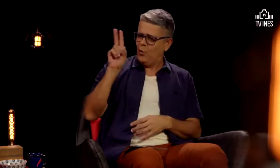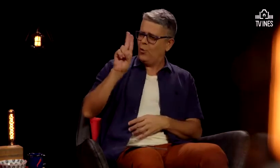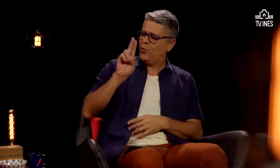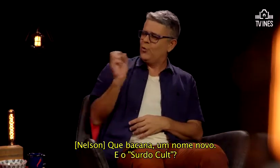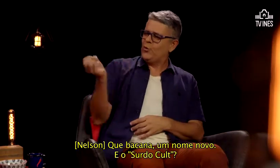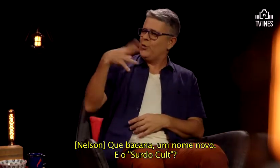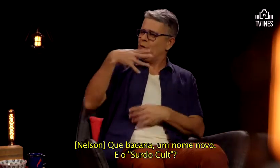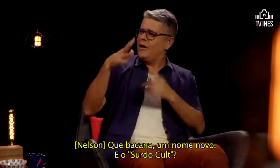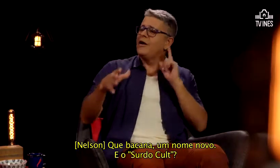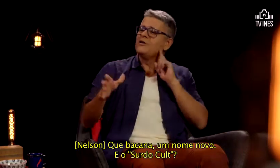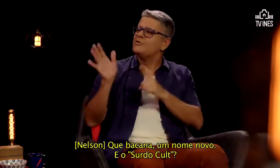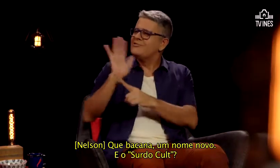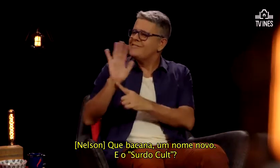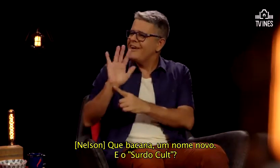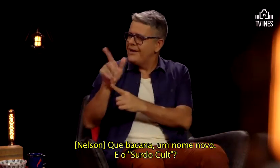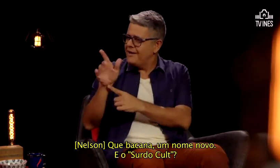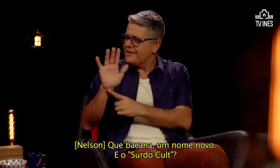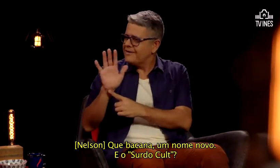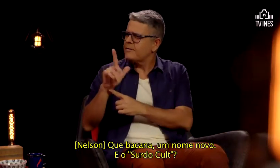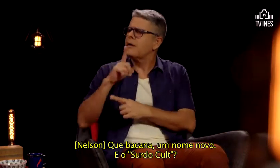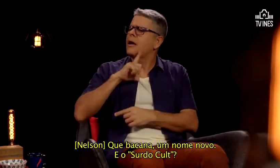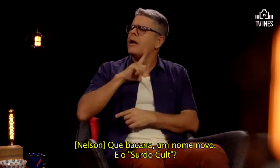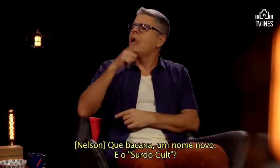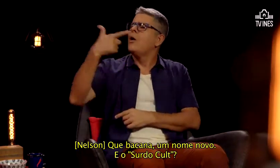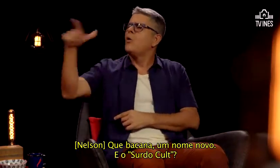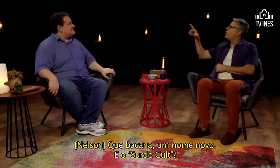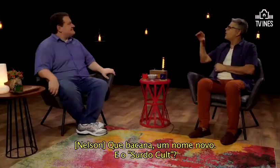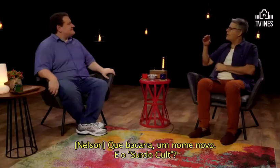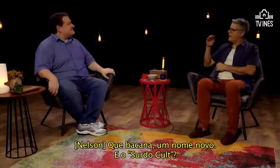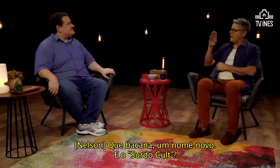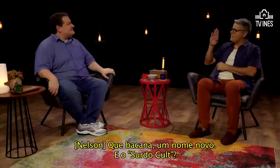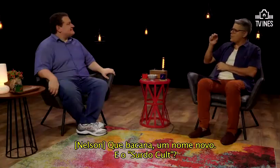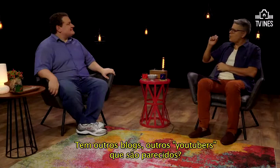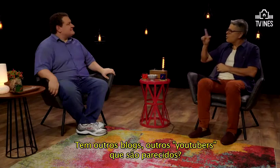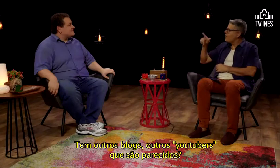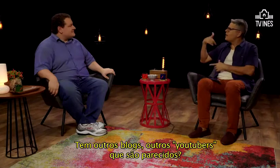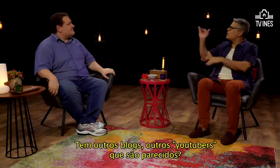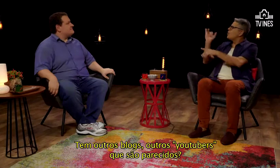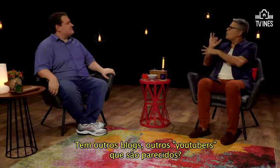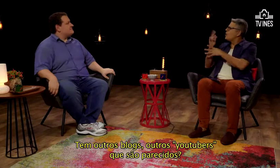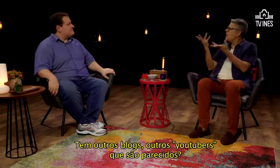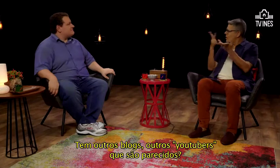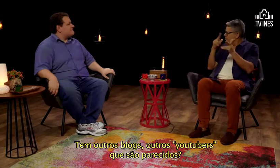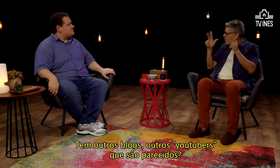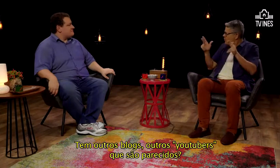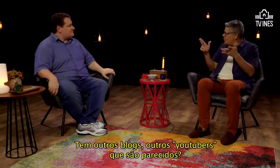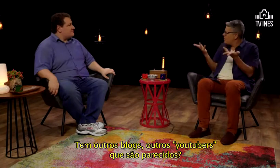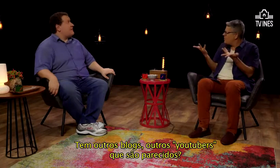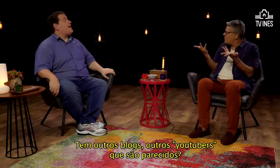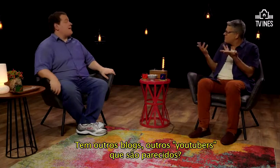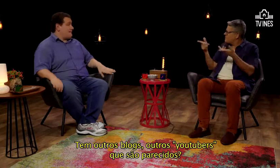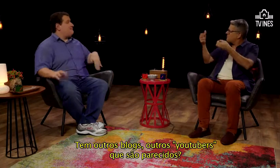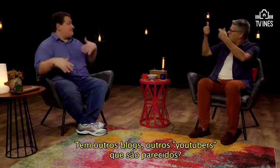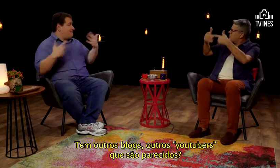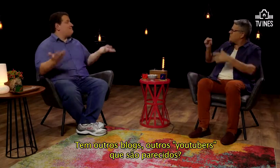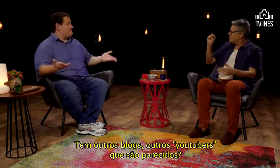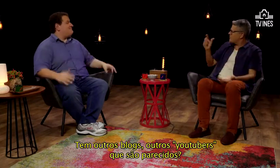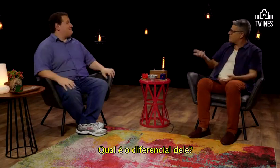Que bacana, é nome novo. E o Surdo Cult? Tem outros blogs, outros YouTubes que são parecidos. Qual o